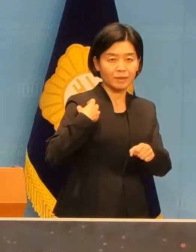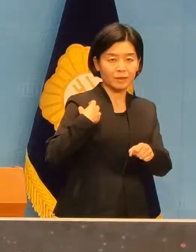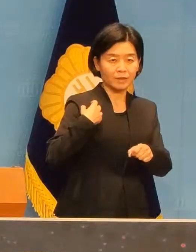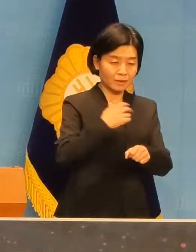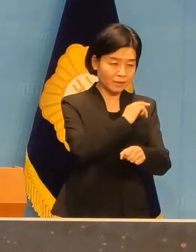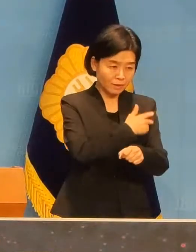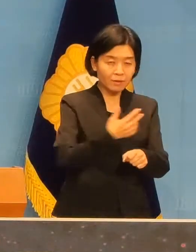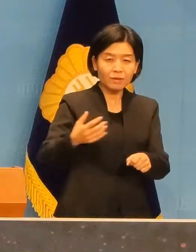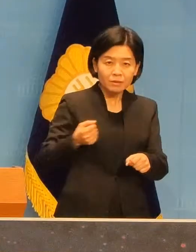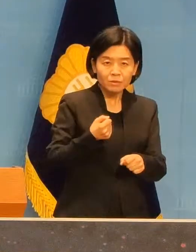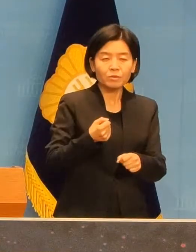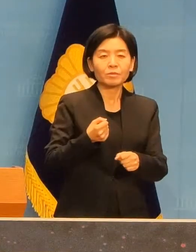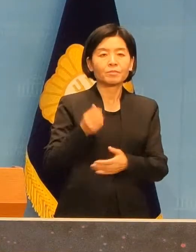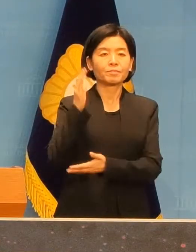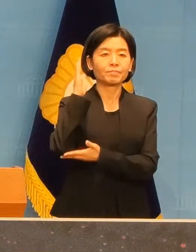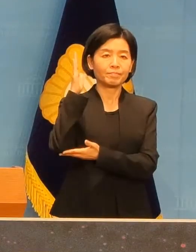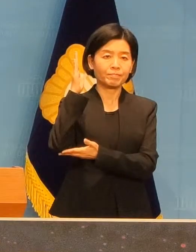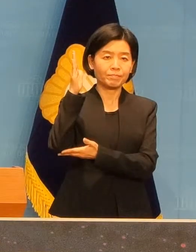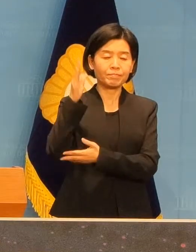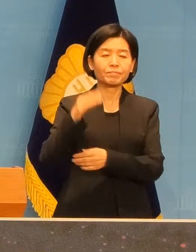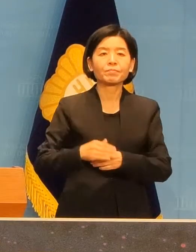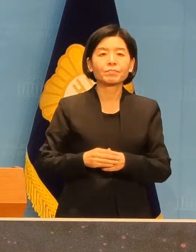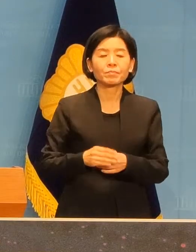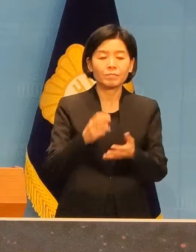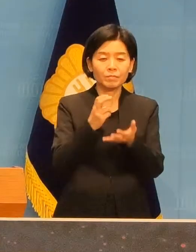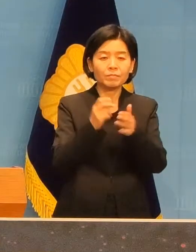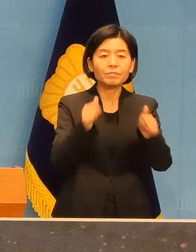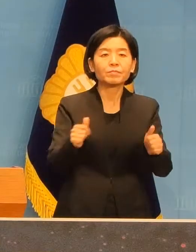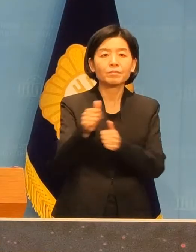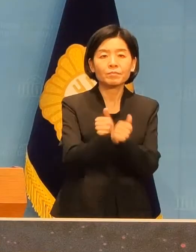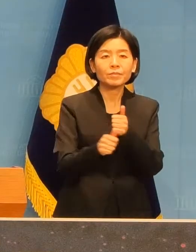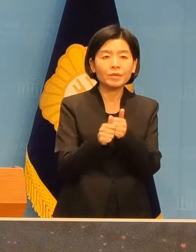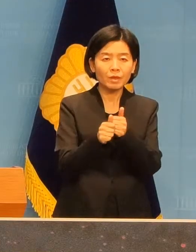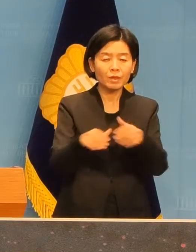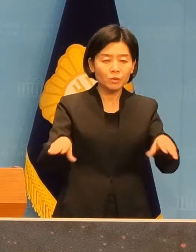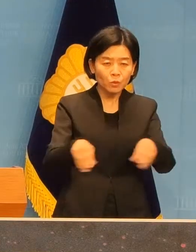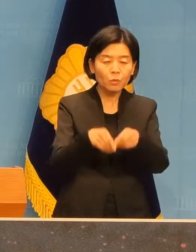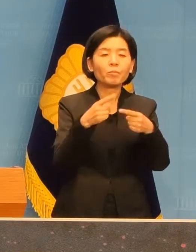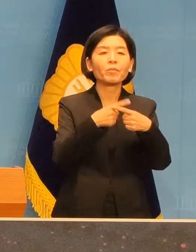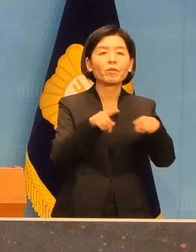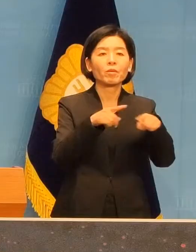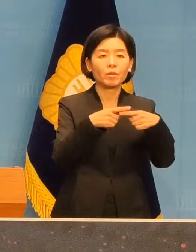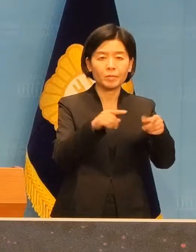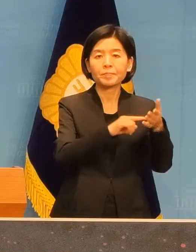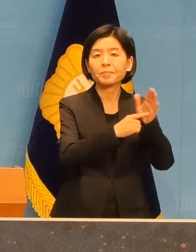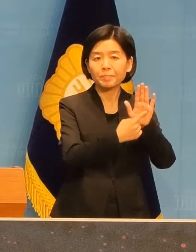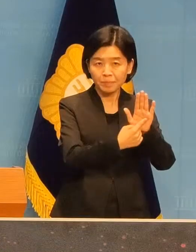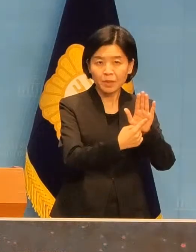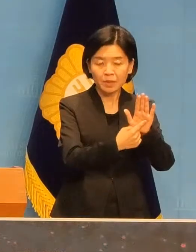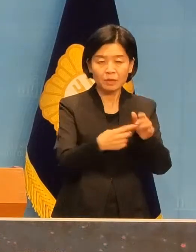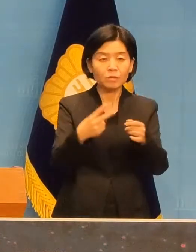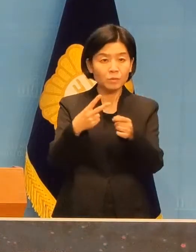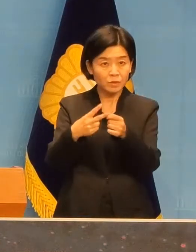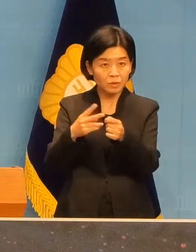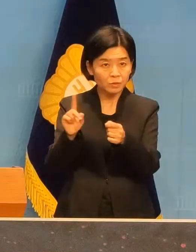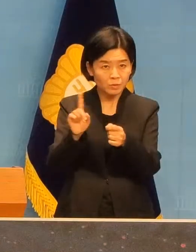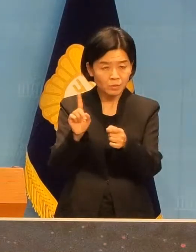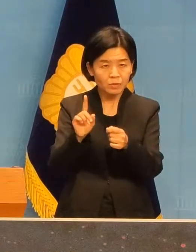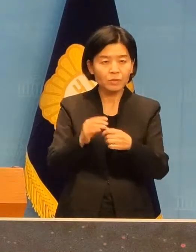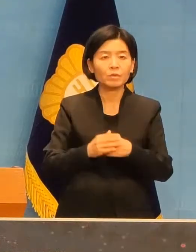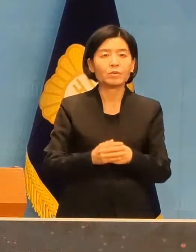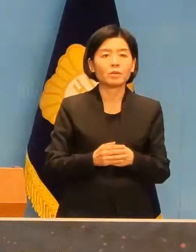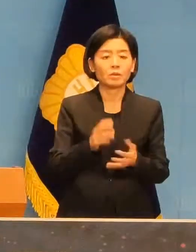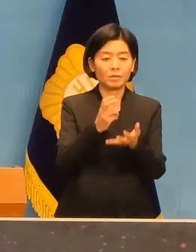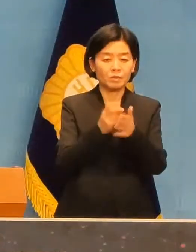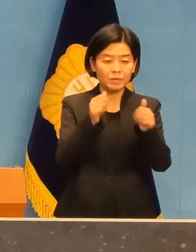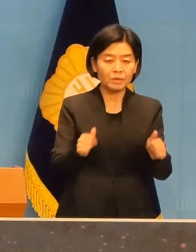첫 번째는 이번 법사위에 대한 총평이고 두 번째는 결국 이